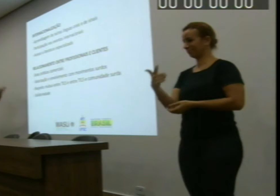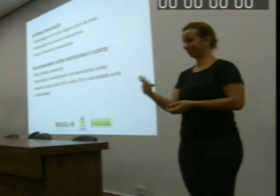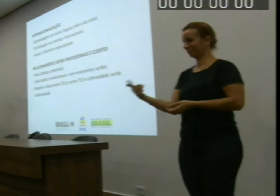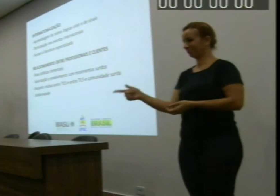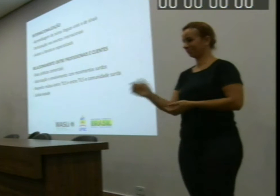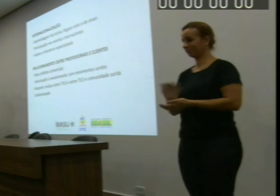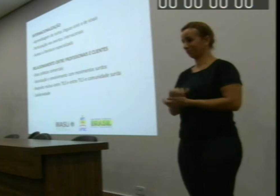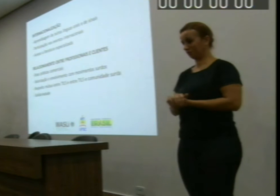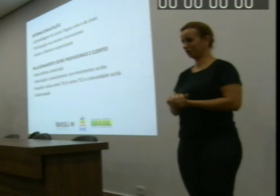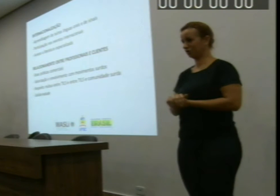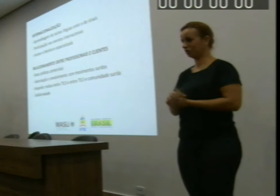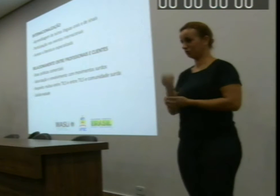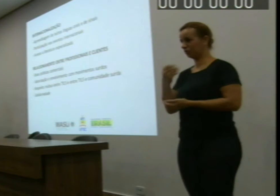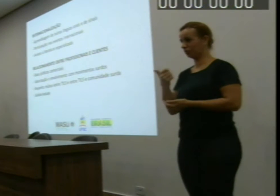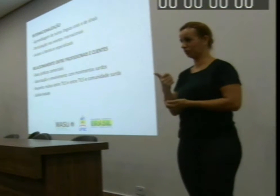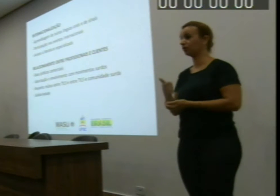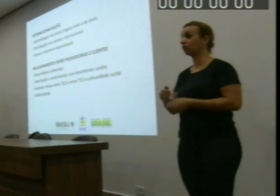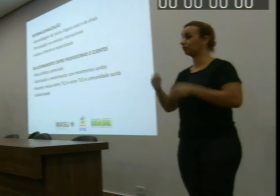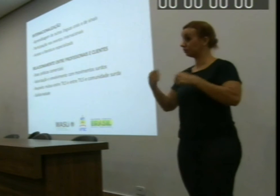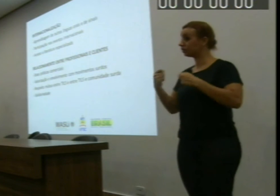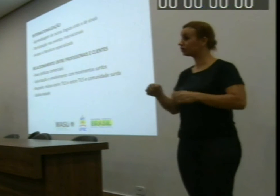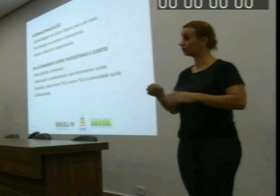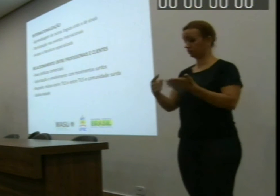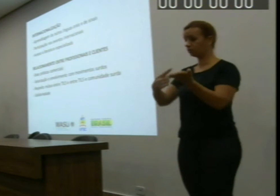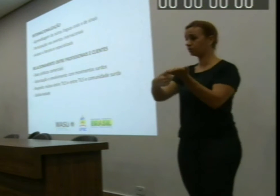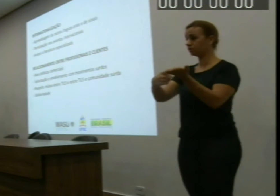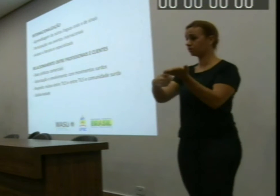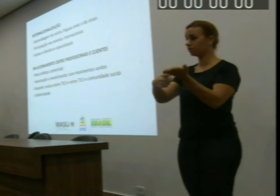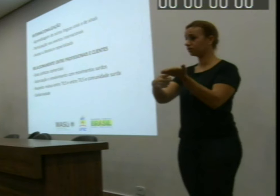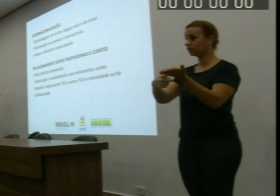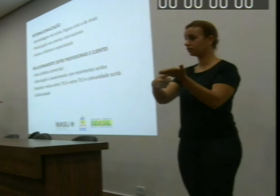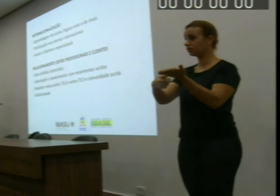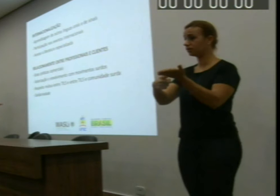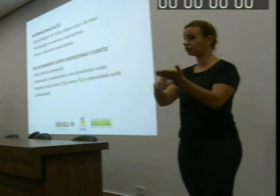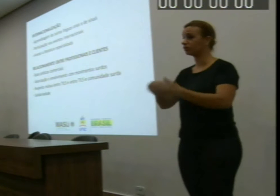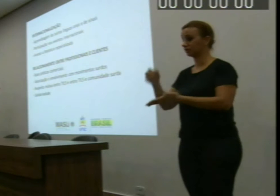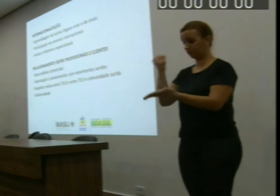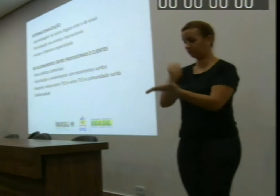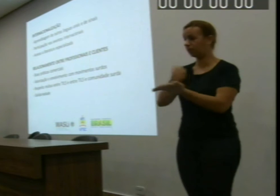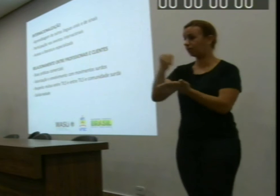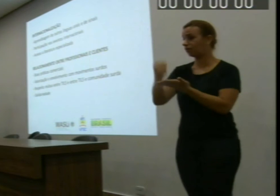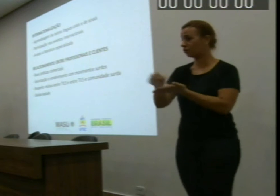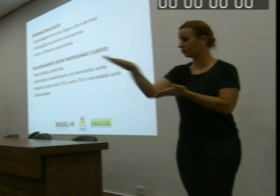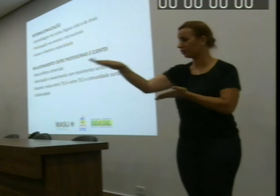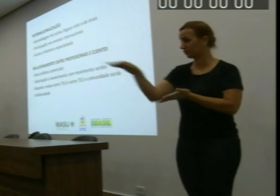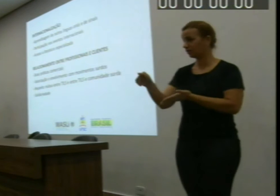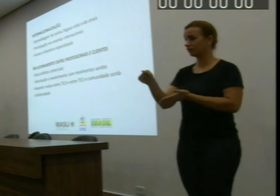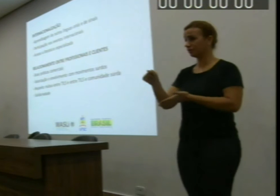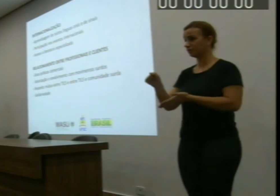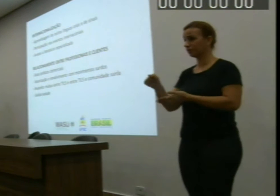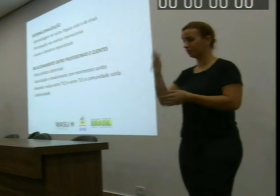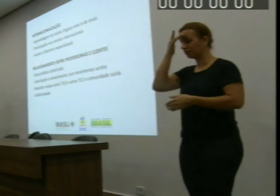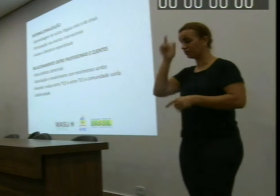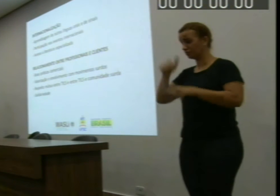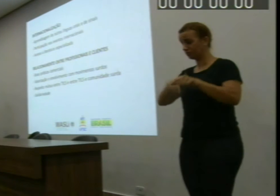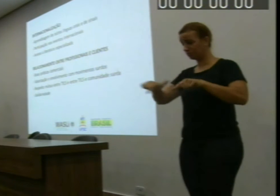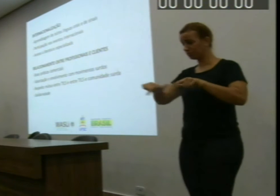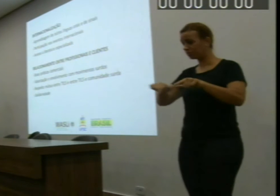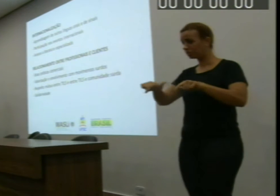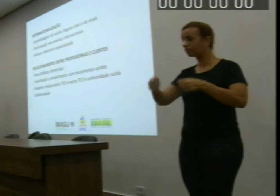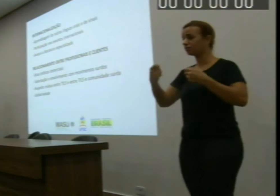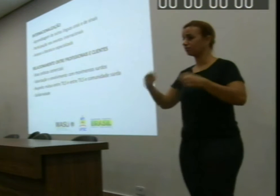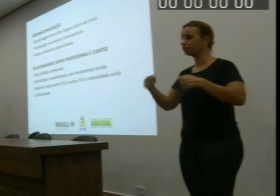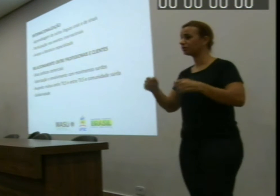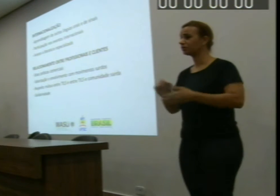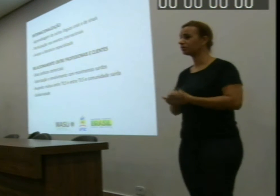comerciais elas precisam ser estabelecidas desde a contratação também as bo boas práticas comerciais Elas têm a ver também com a contratação quantos